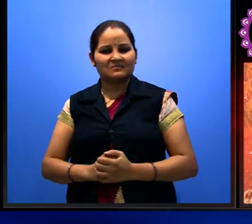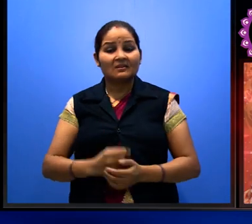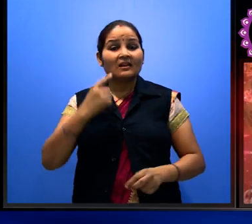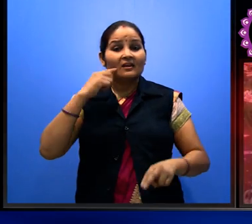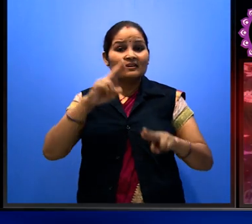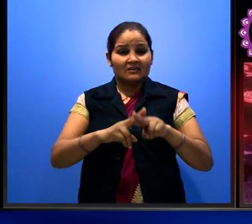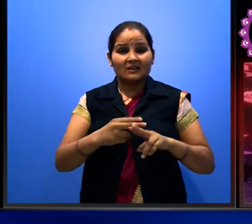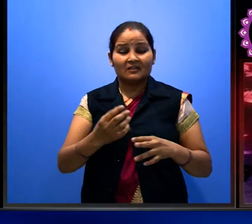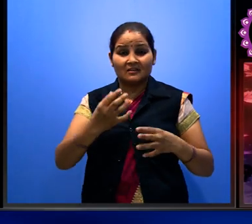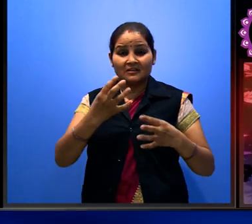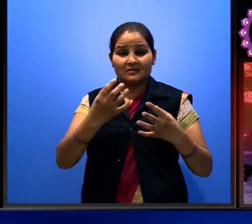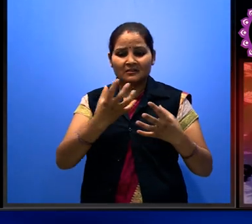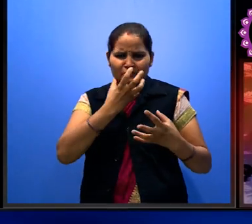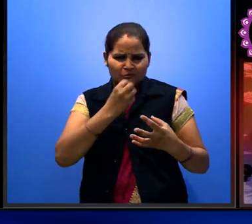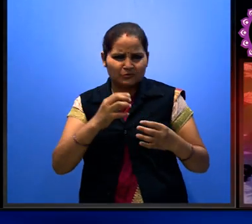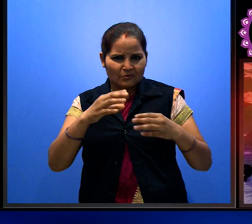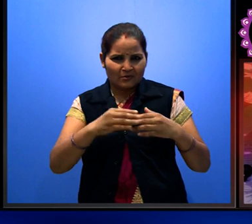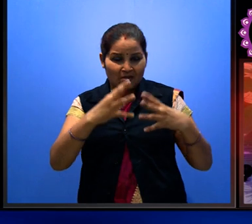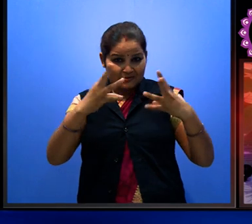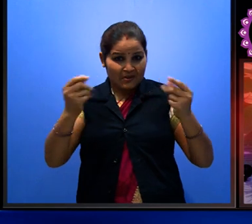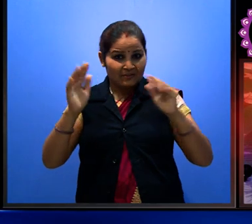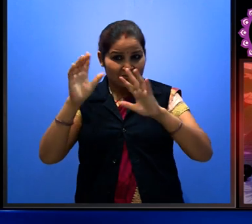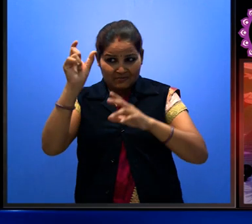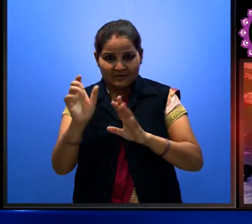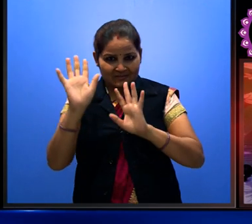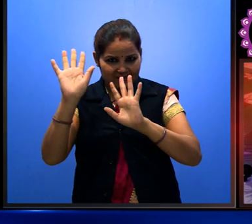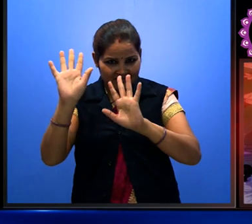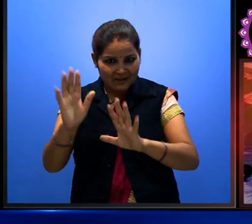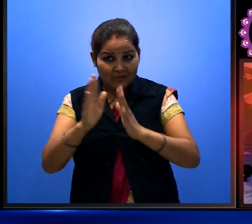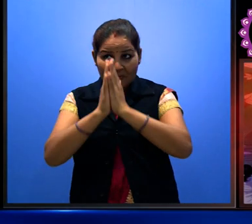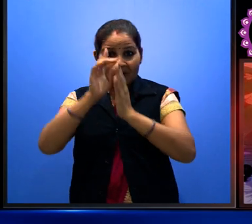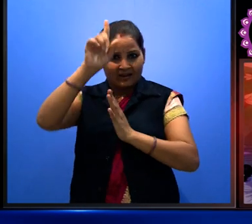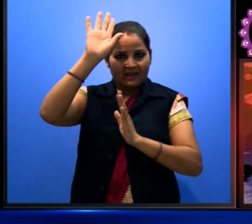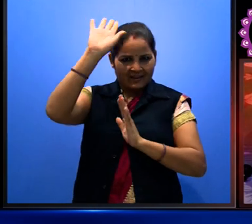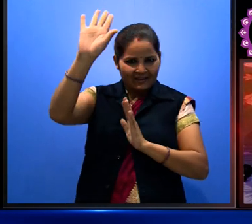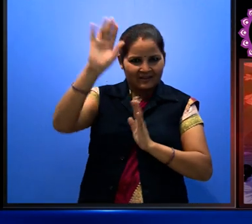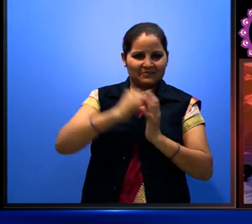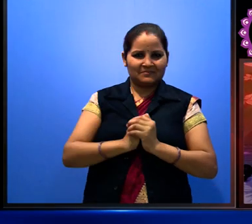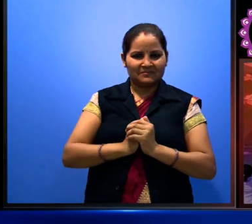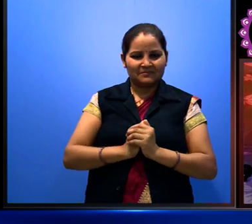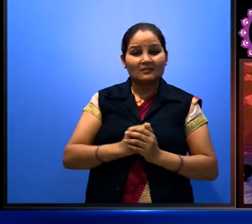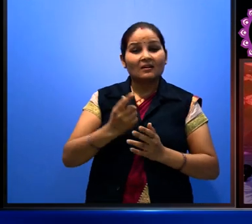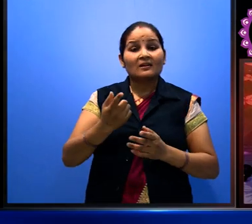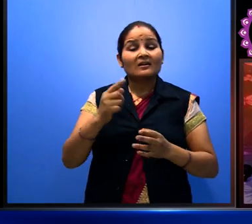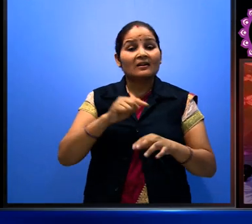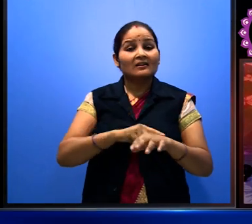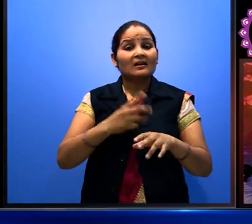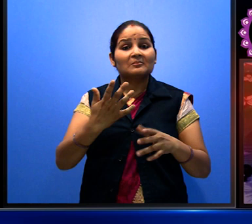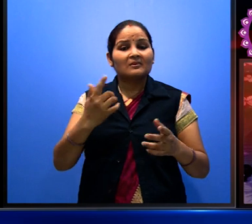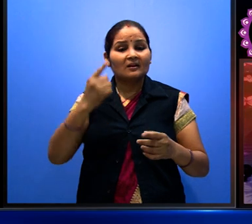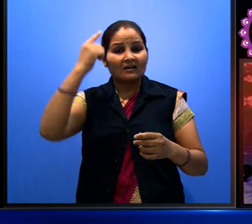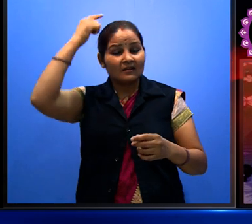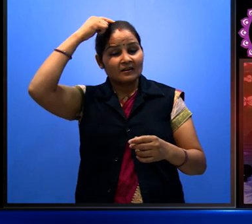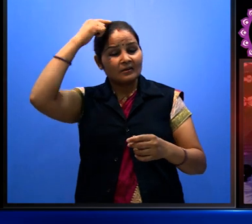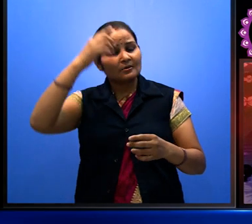दुख हरता है तो एक ही परम पिता परमात्मा है। तो अब समय है कि हमारा